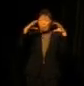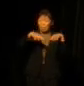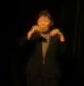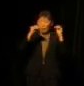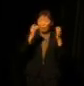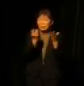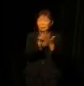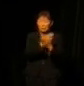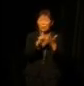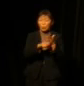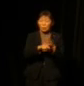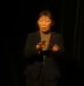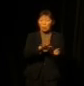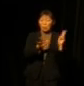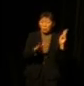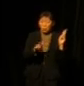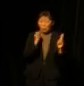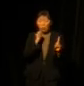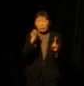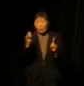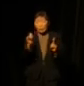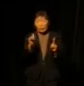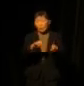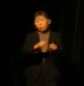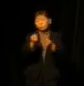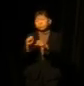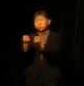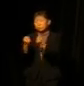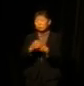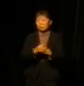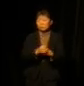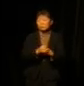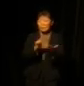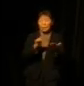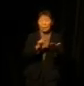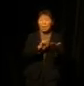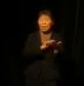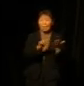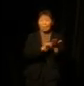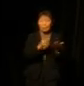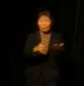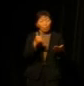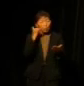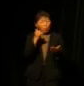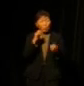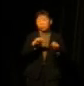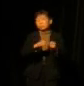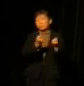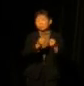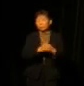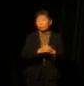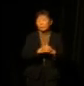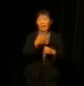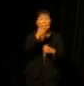固定電話が使えなくなります。携帯電話をコンセントしてつながらなくなります。で市の候補者も来るんですね。で